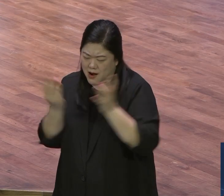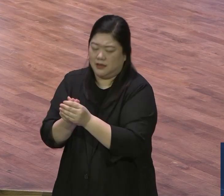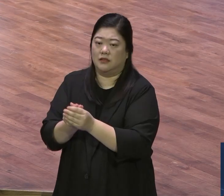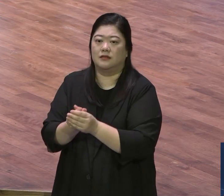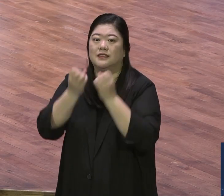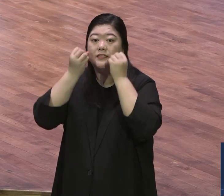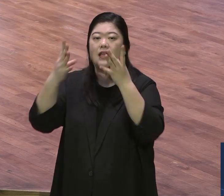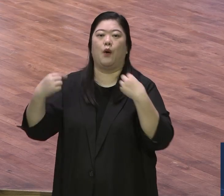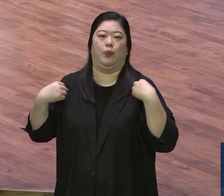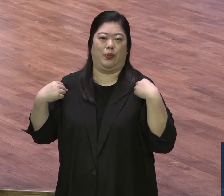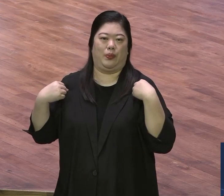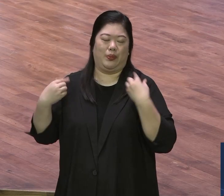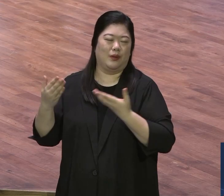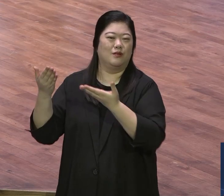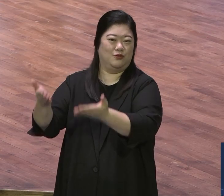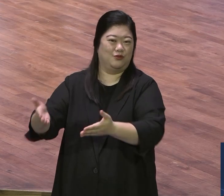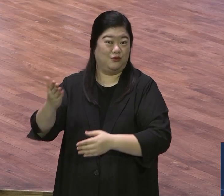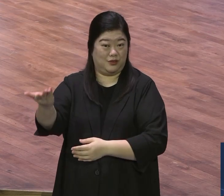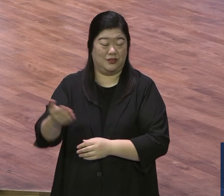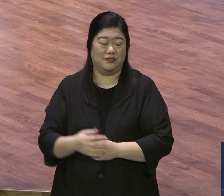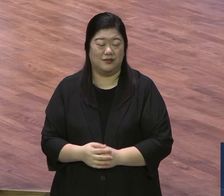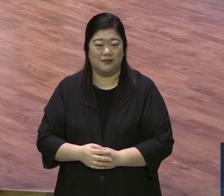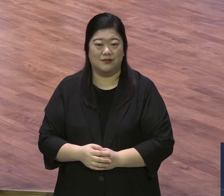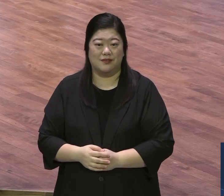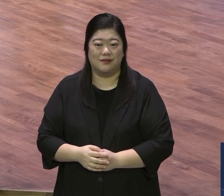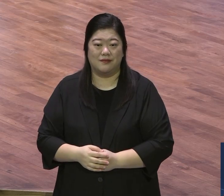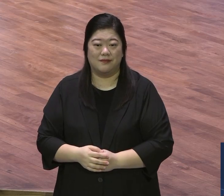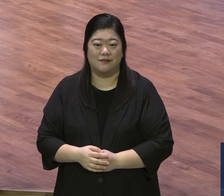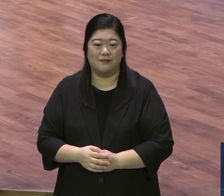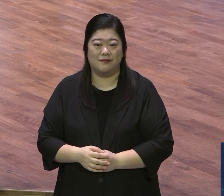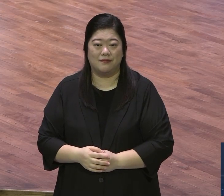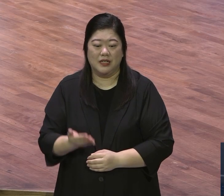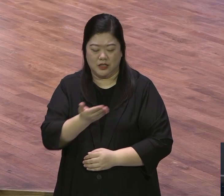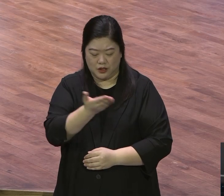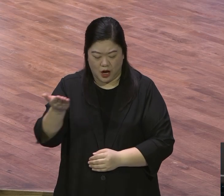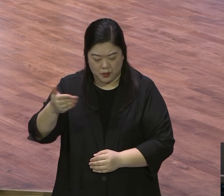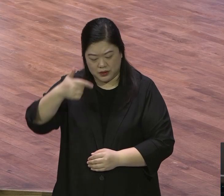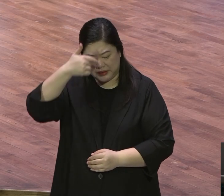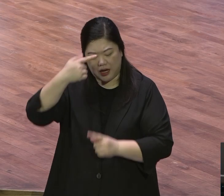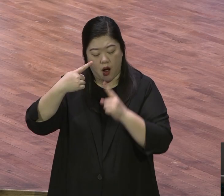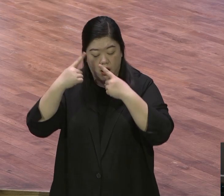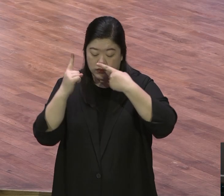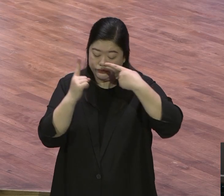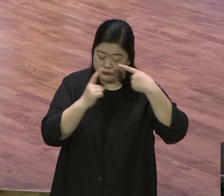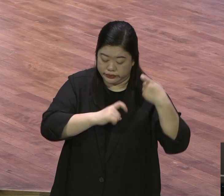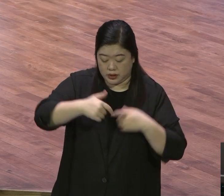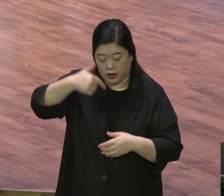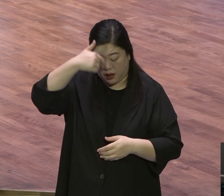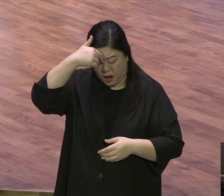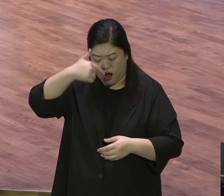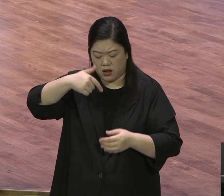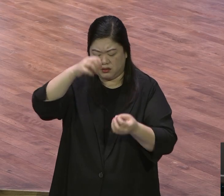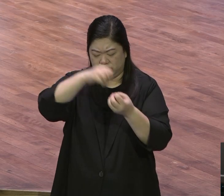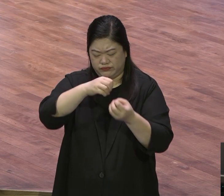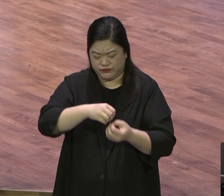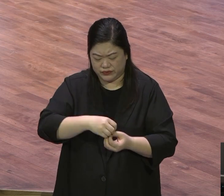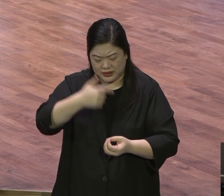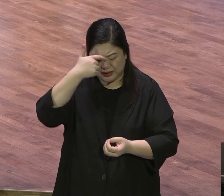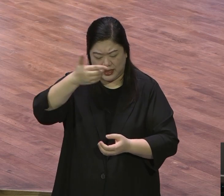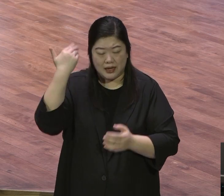에베소 4장 22절 24절에 보면 너희는 유혹의 욕심을 따라 썩어져 가는 구섭을 따르는 옛 사람을